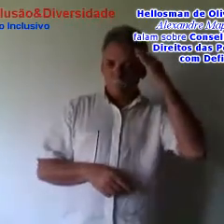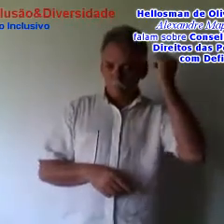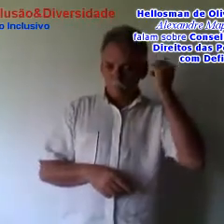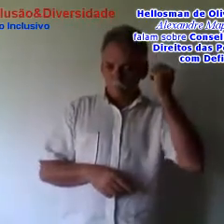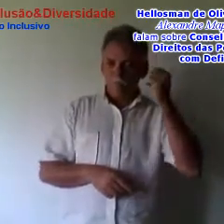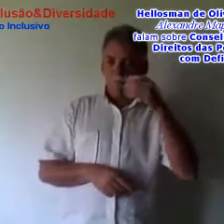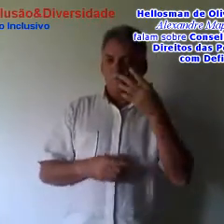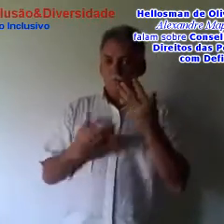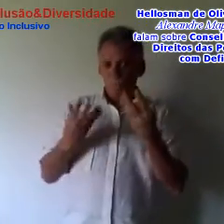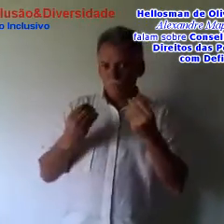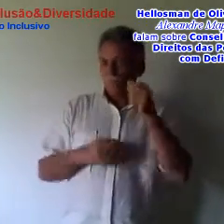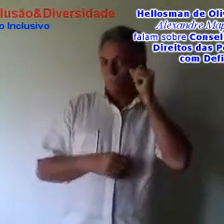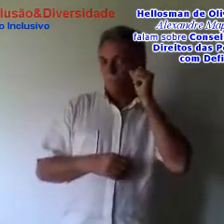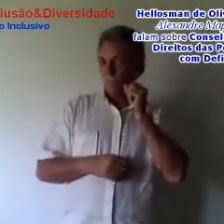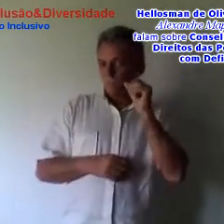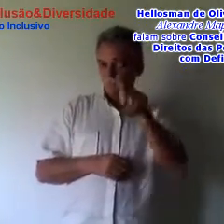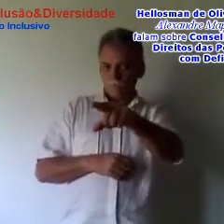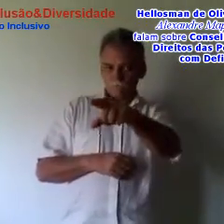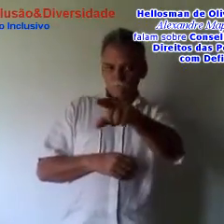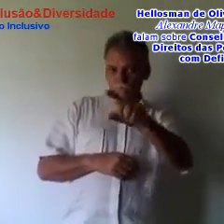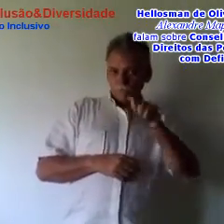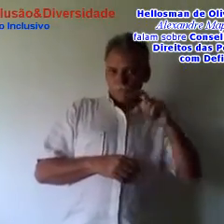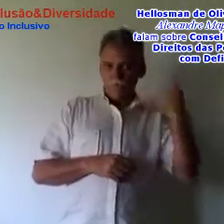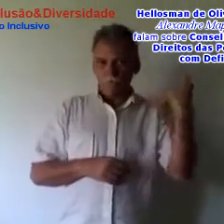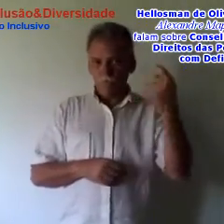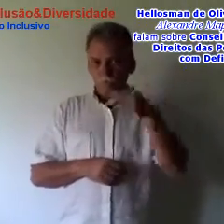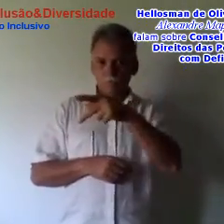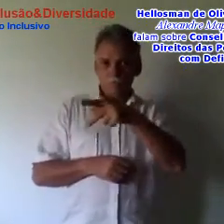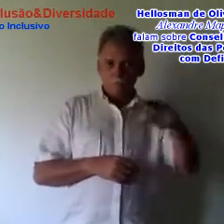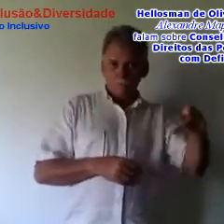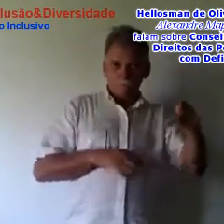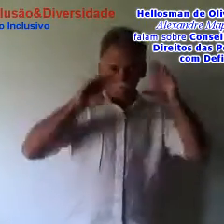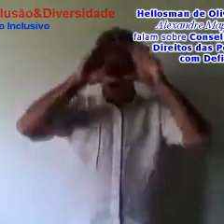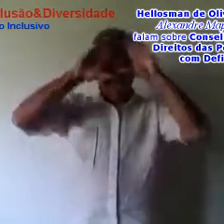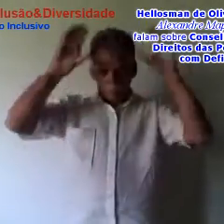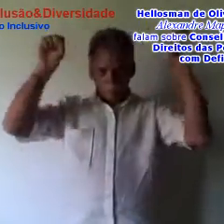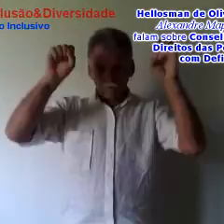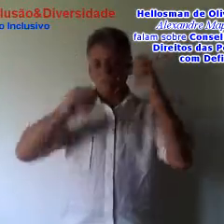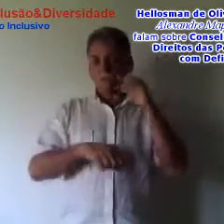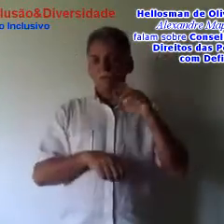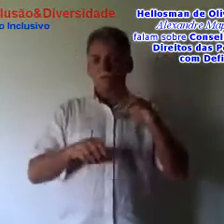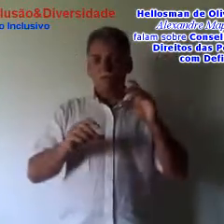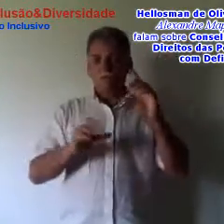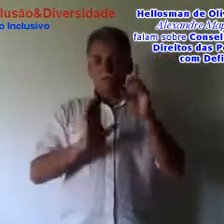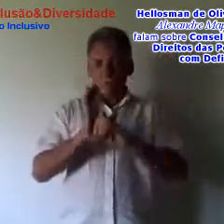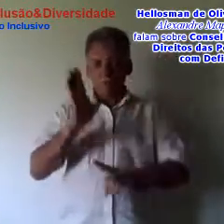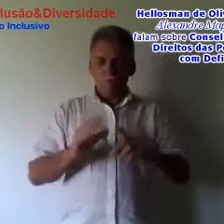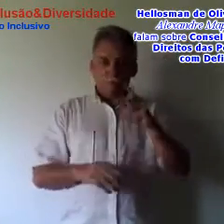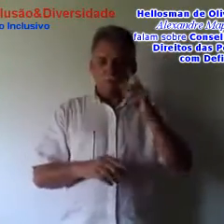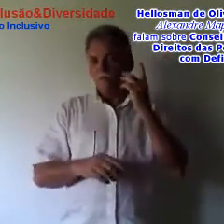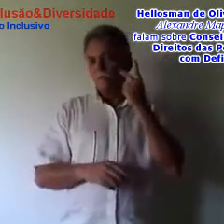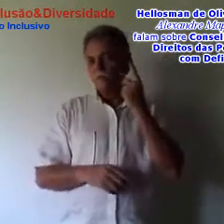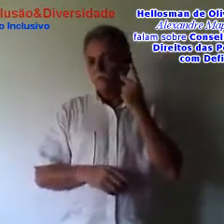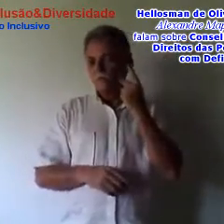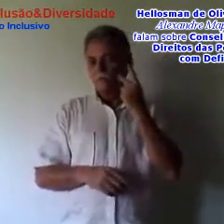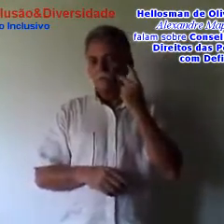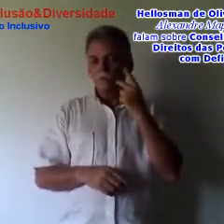você sabe muito bem disso, Alexandre, você que foi presidente do Conselho Estadual, todas as dificuldades que nós